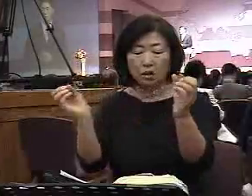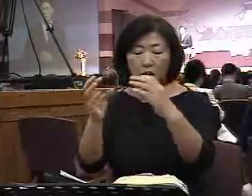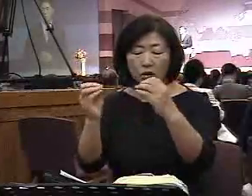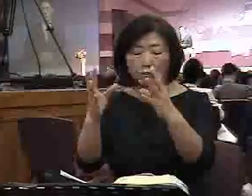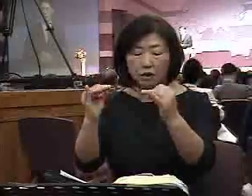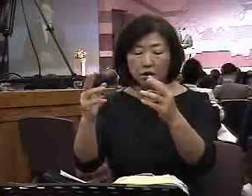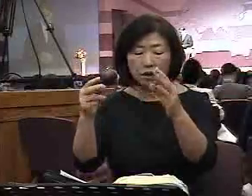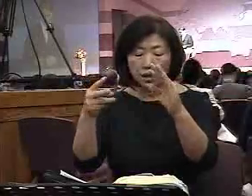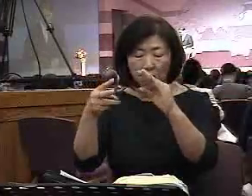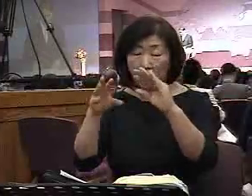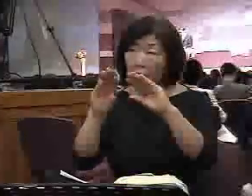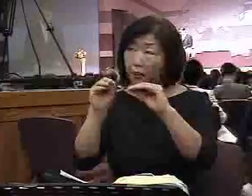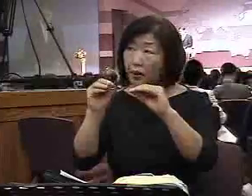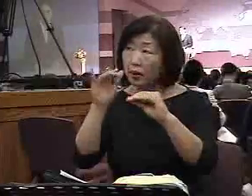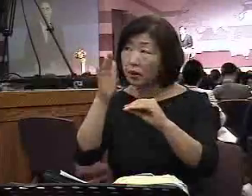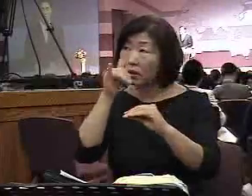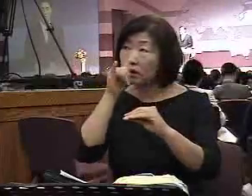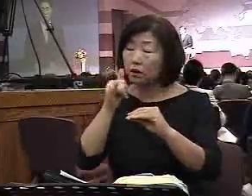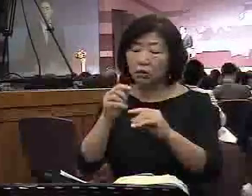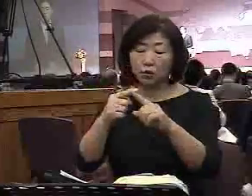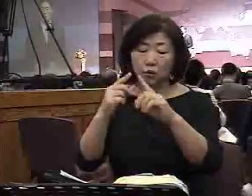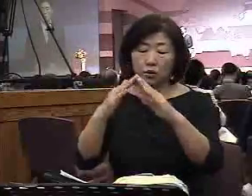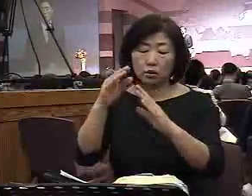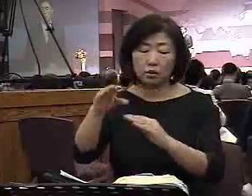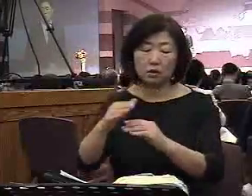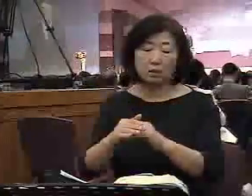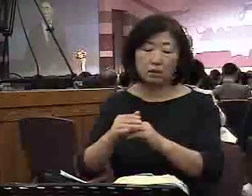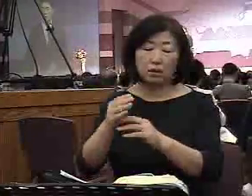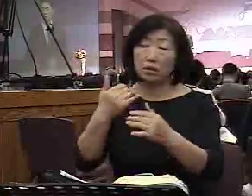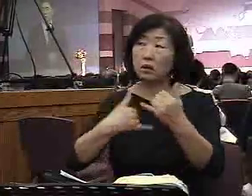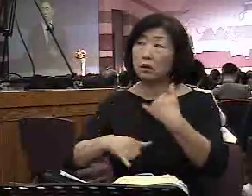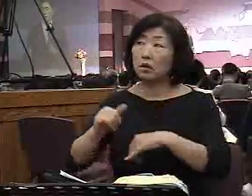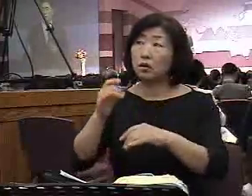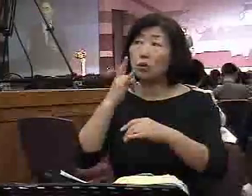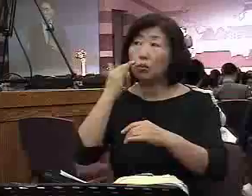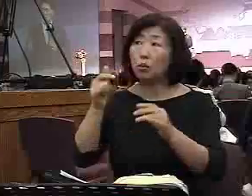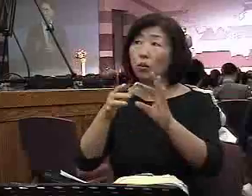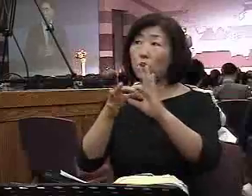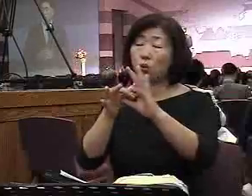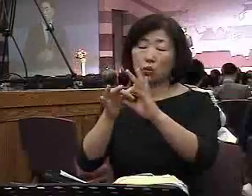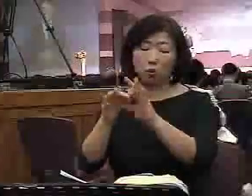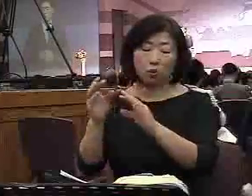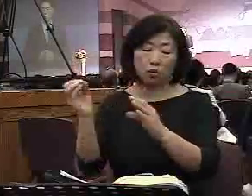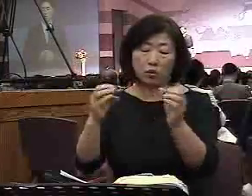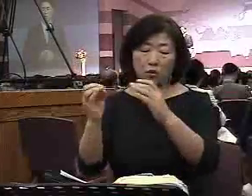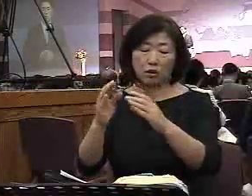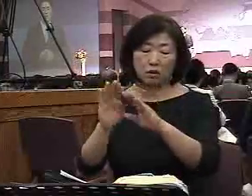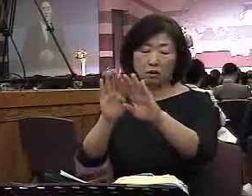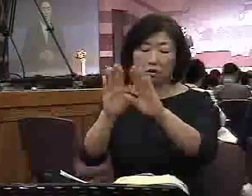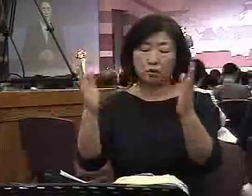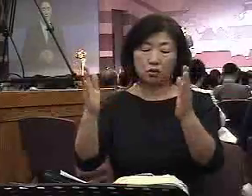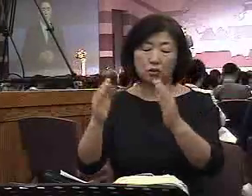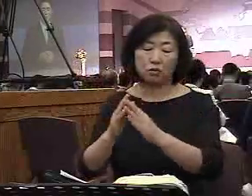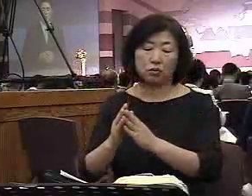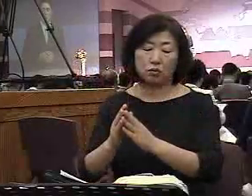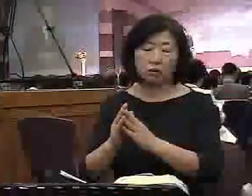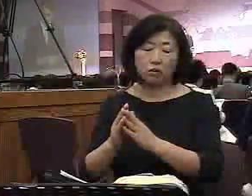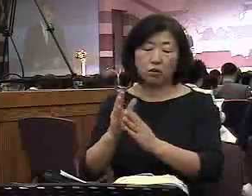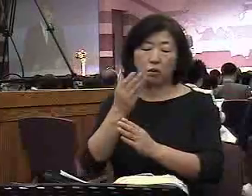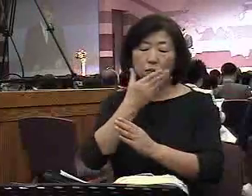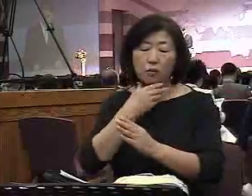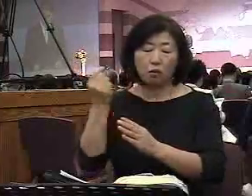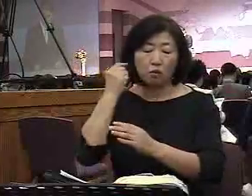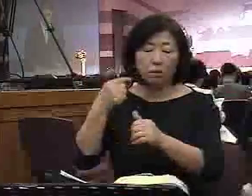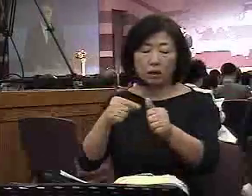끊어지는 경우가 있습니다만 저희 교회에서는 자녀들과 또 우리 부부간에 대화의 창을 열어주고 또한 자녀들에게